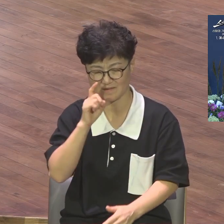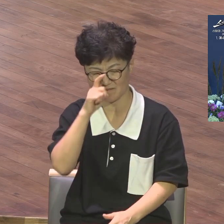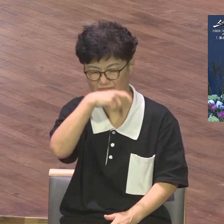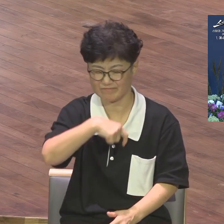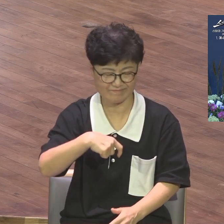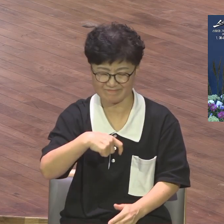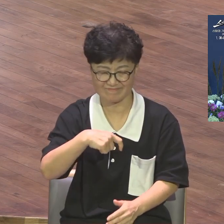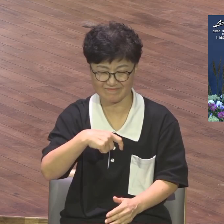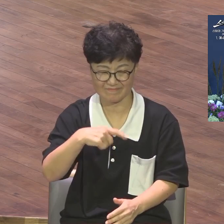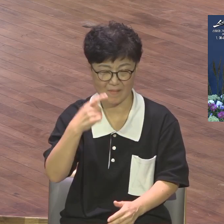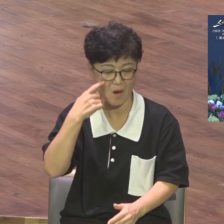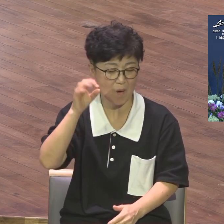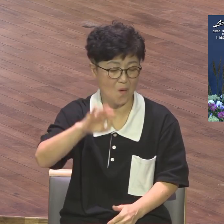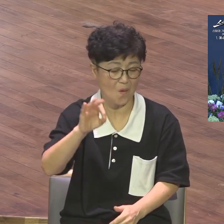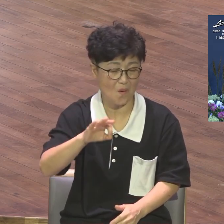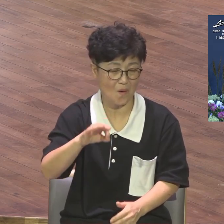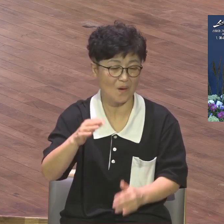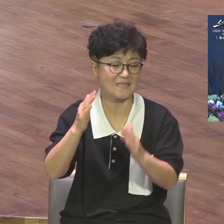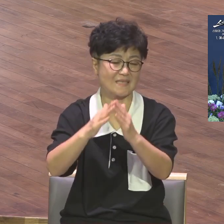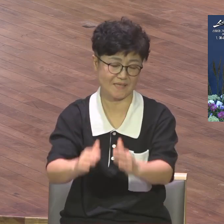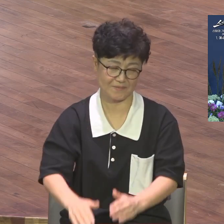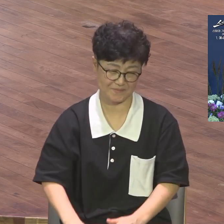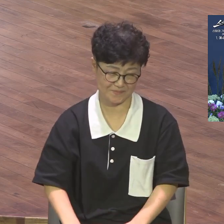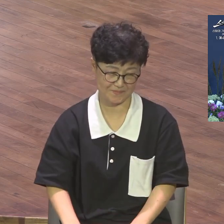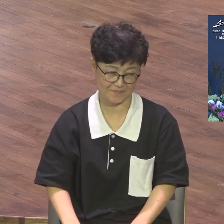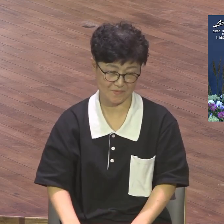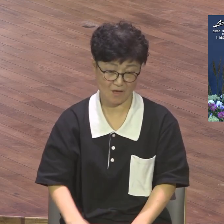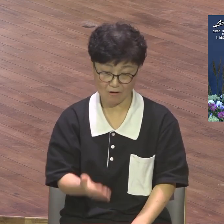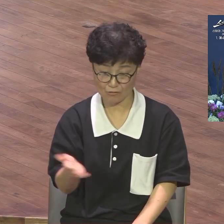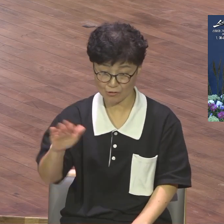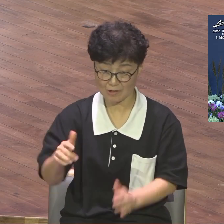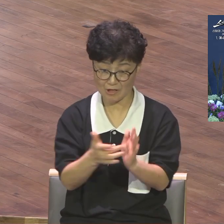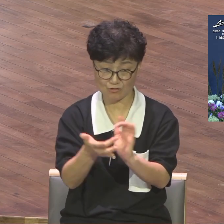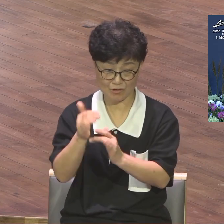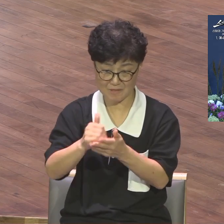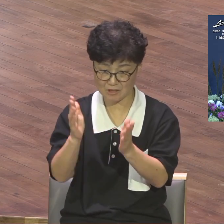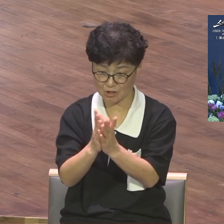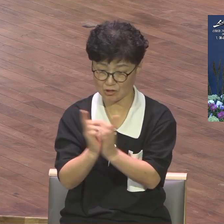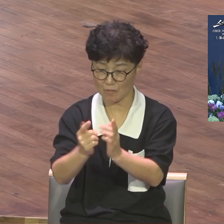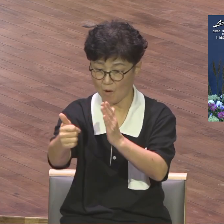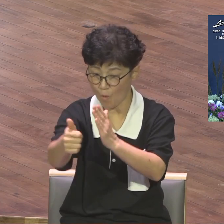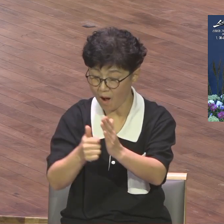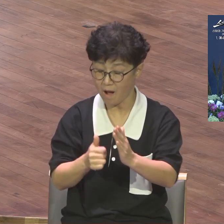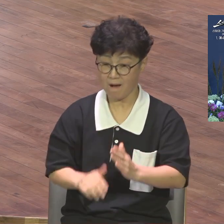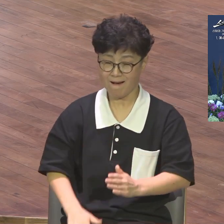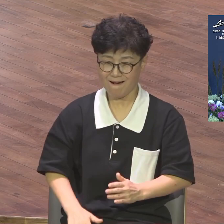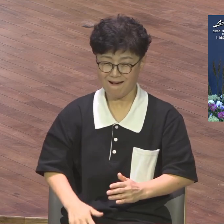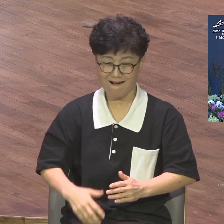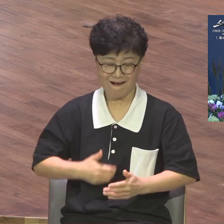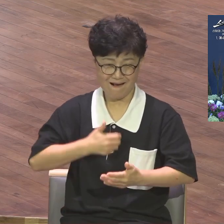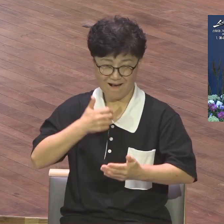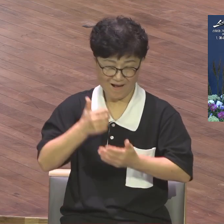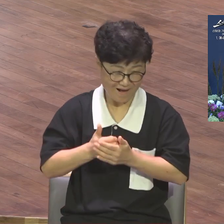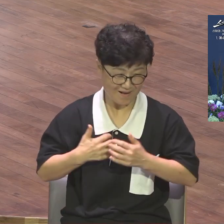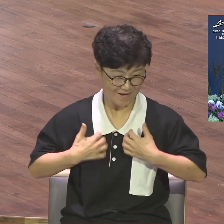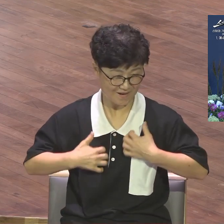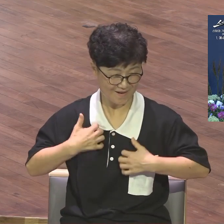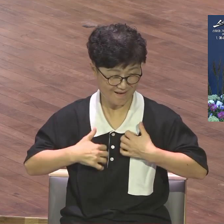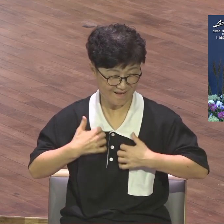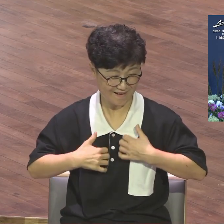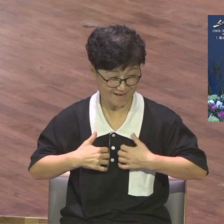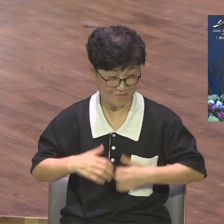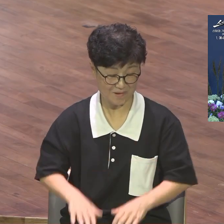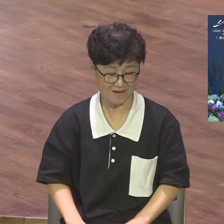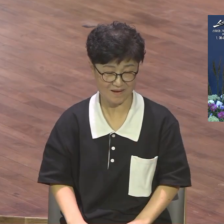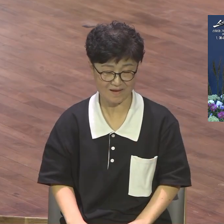유하겠다? 삭개오 있어서는 이건 너무도 감격스러운 일이었습니다. 신학자 테레트라는 사람이 이런 얘기를 했습니다. 불의하게 재물을